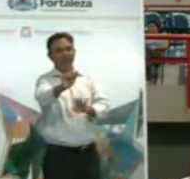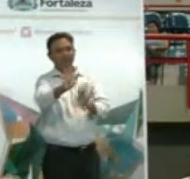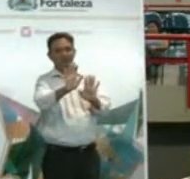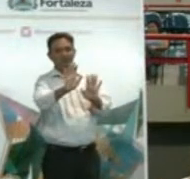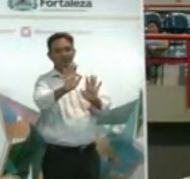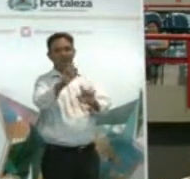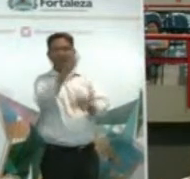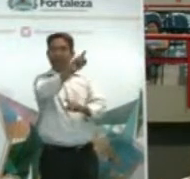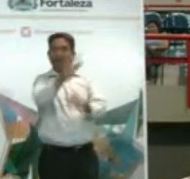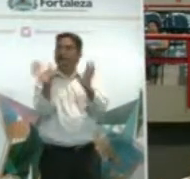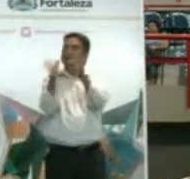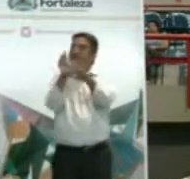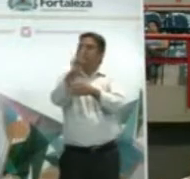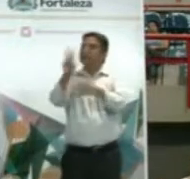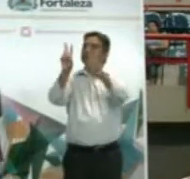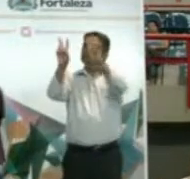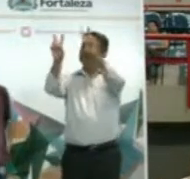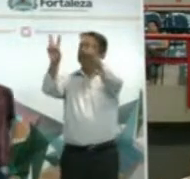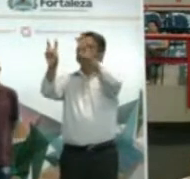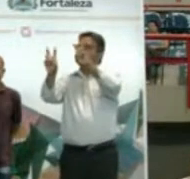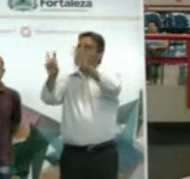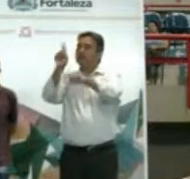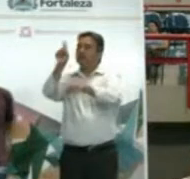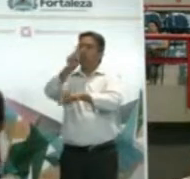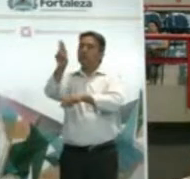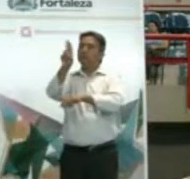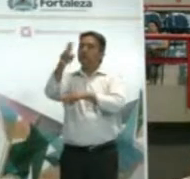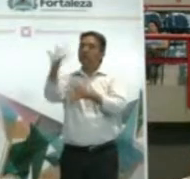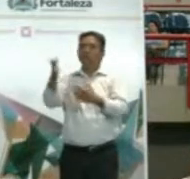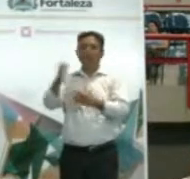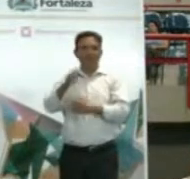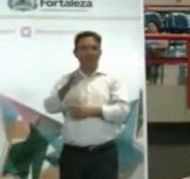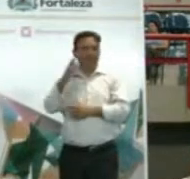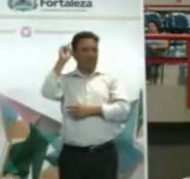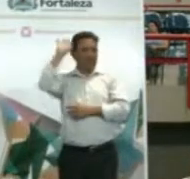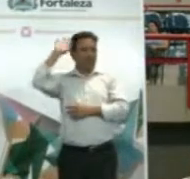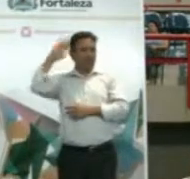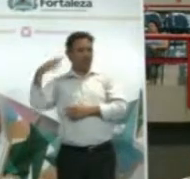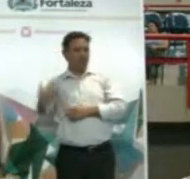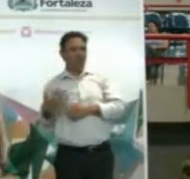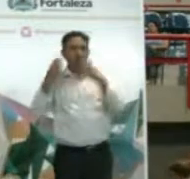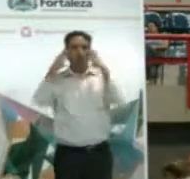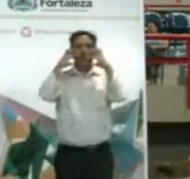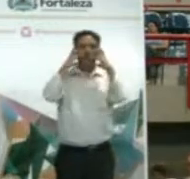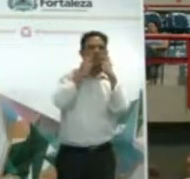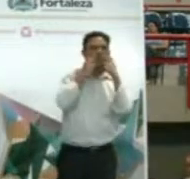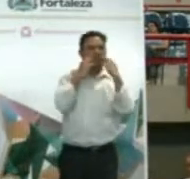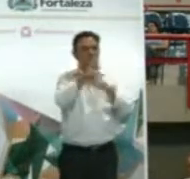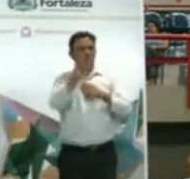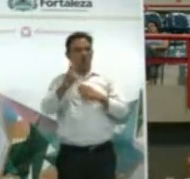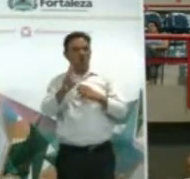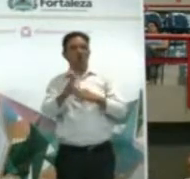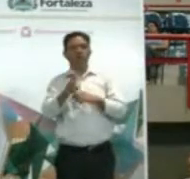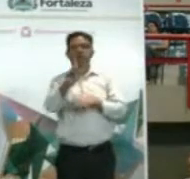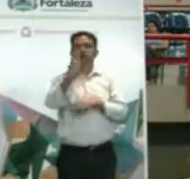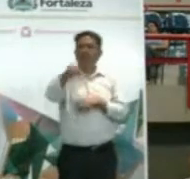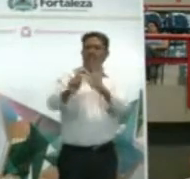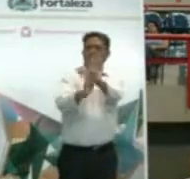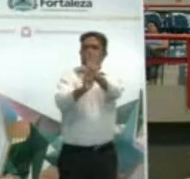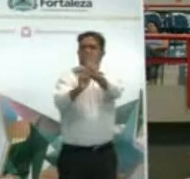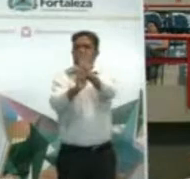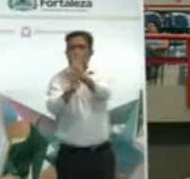chamava a gente na época. Todo mundo. Como a gente era cabeludo e barbado, era bicha, era maconheiro, era tudo que o